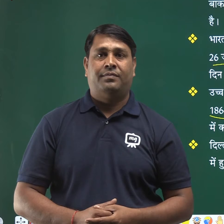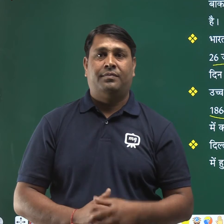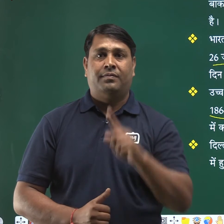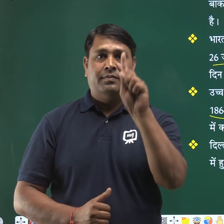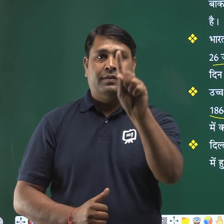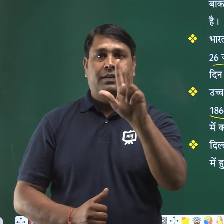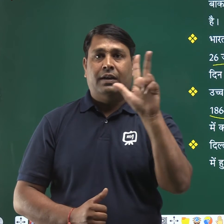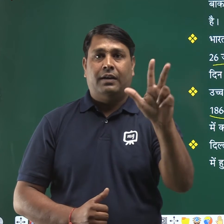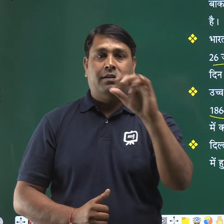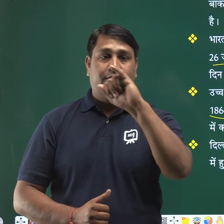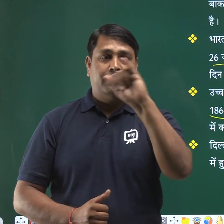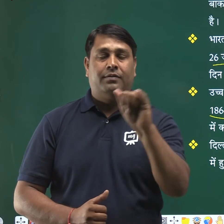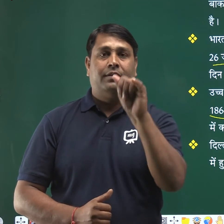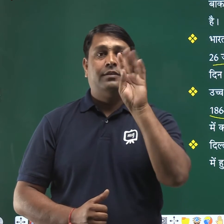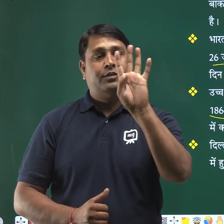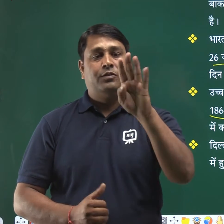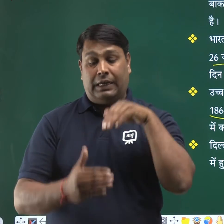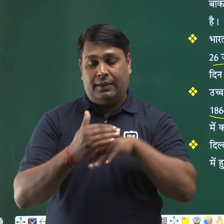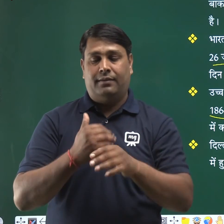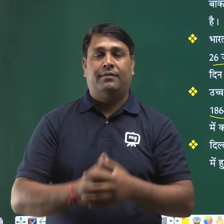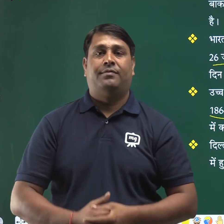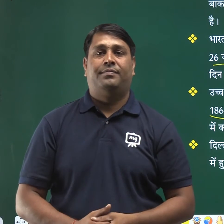1864 में